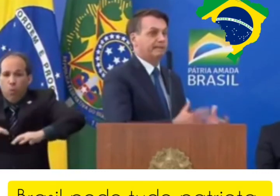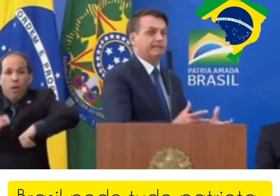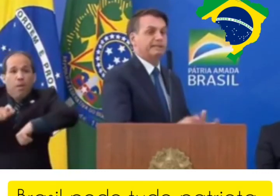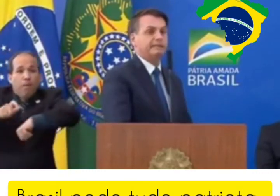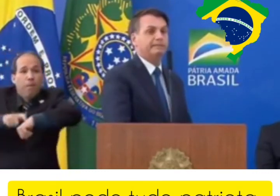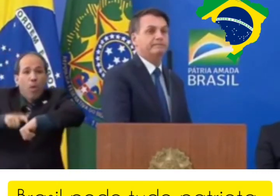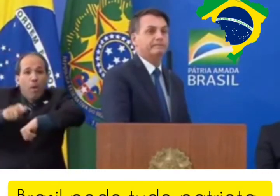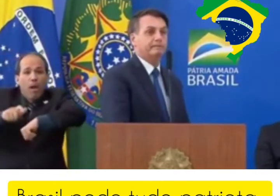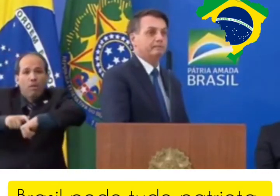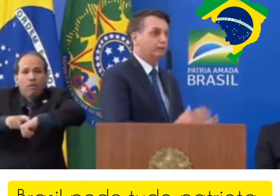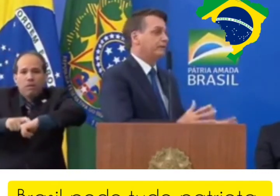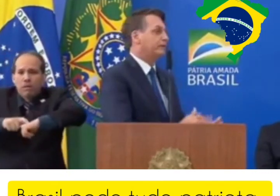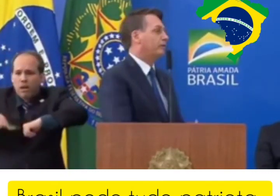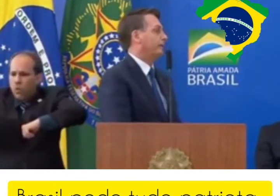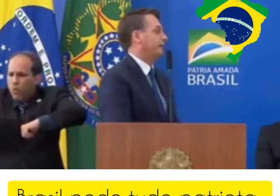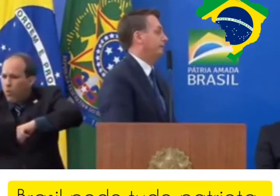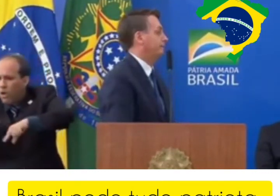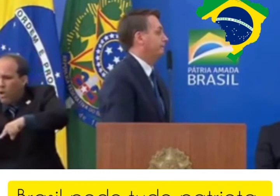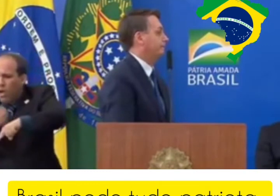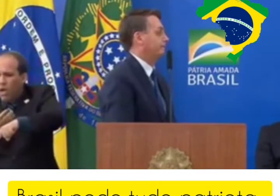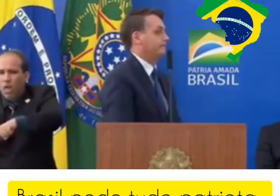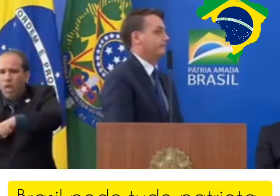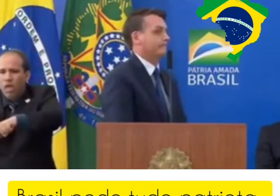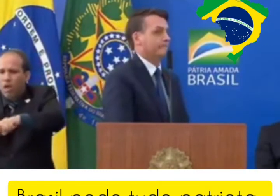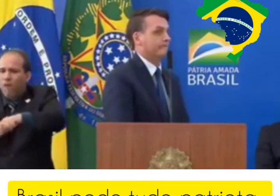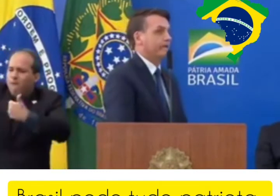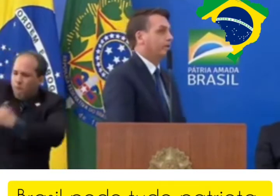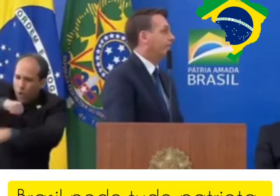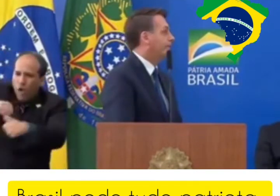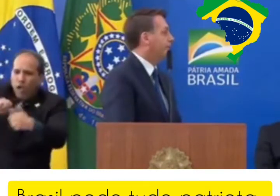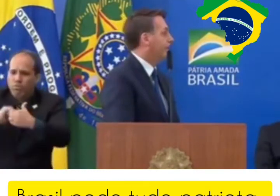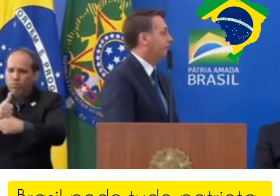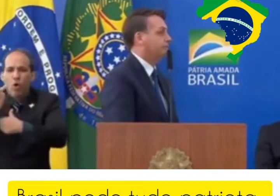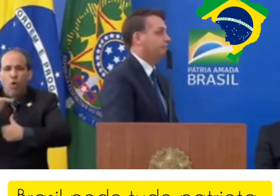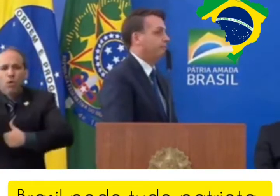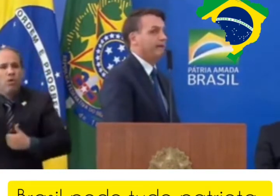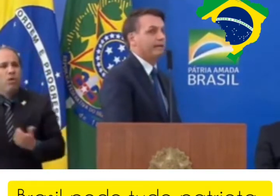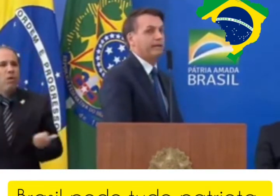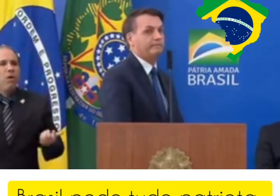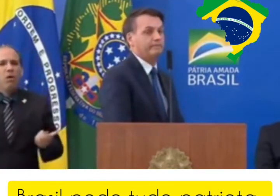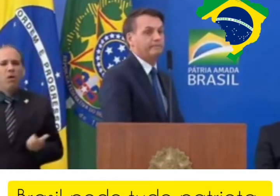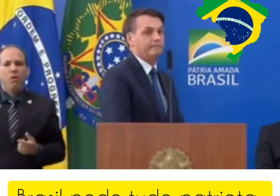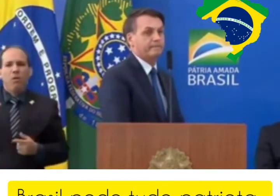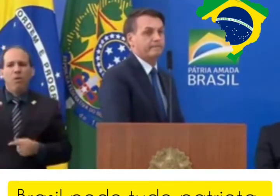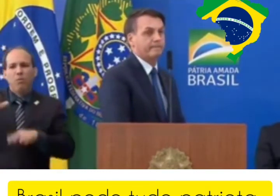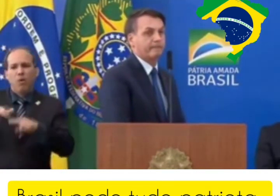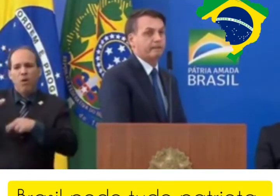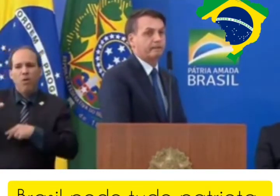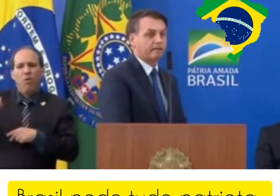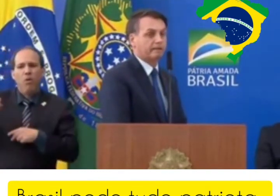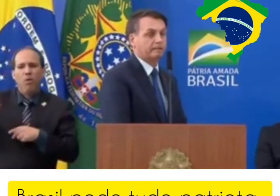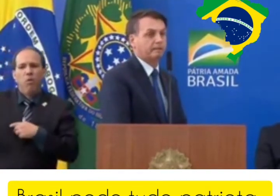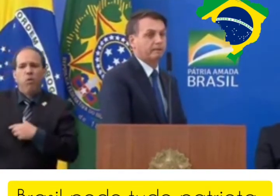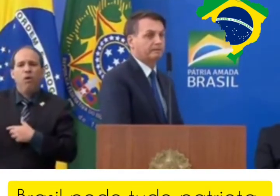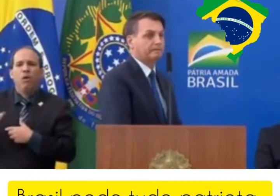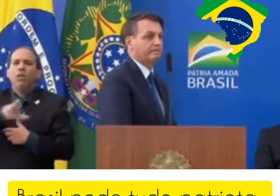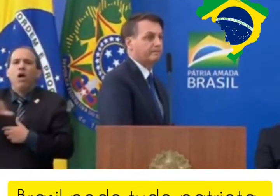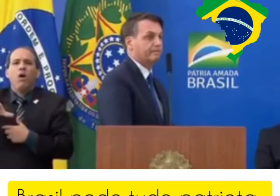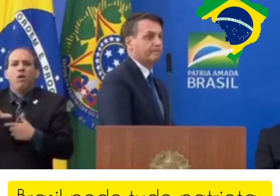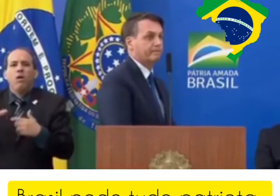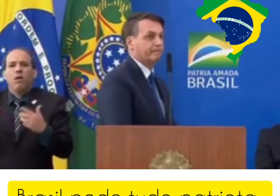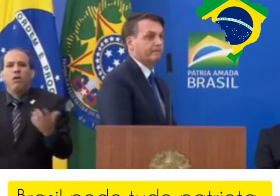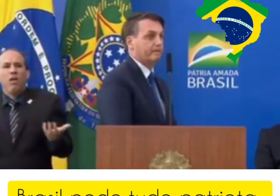gente precise modificar o placar. Não há demérito para ninguém nesse